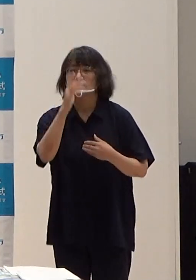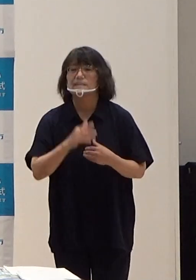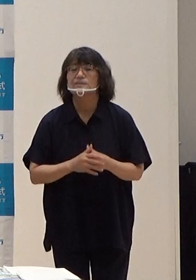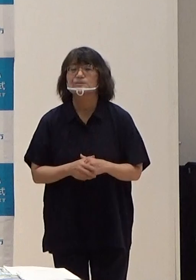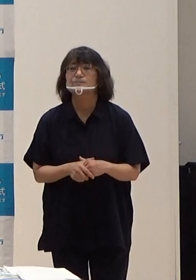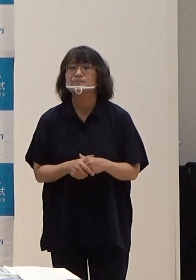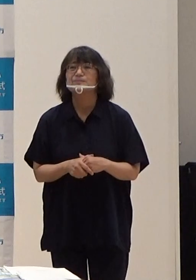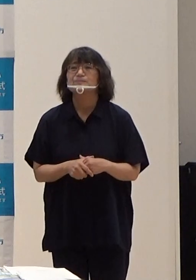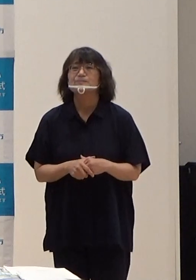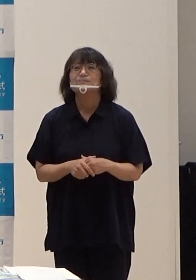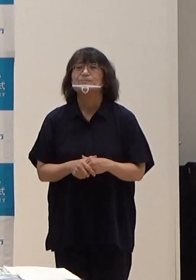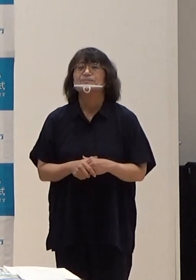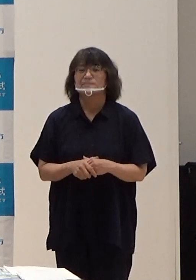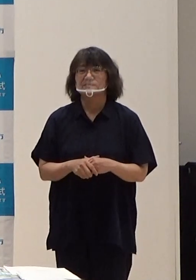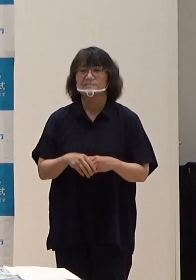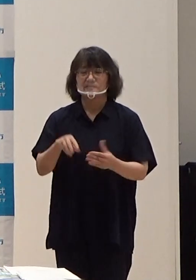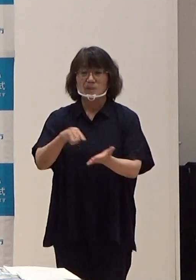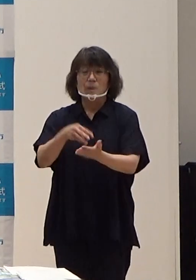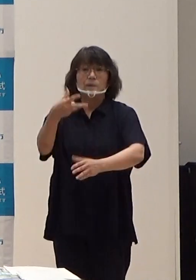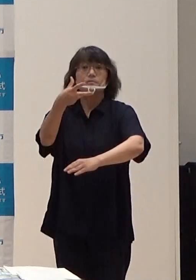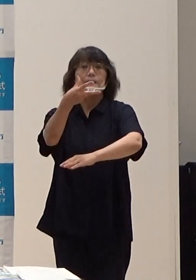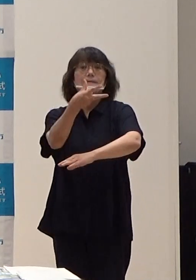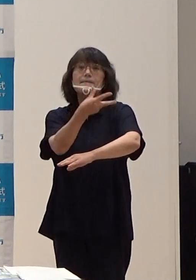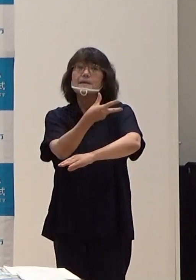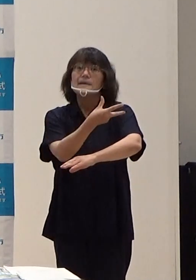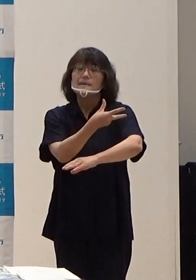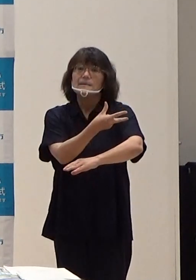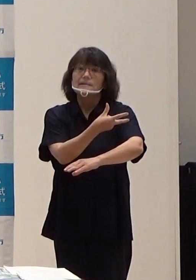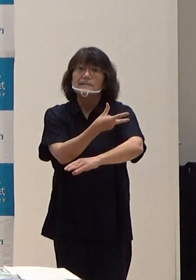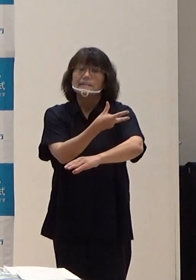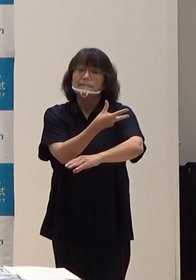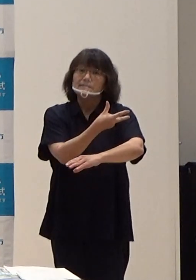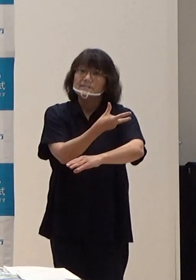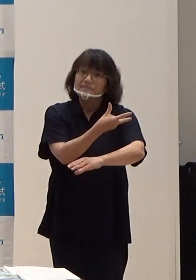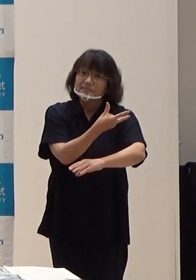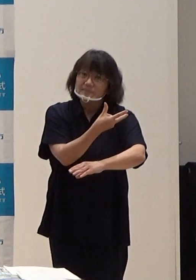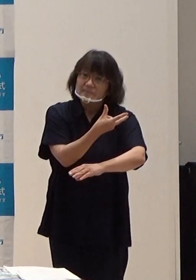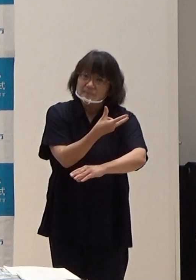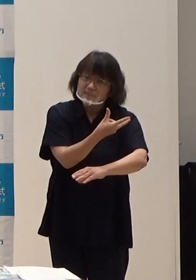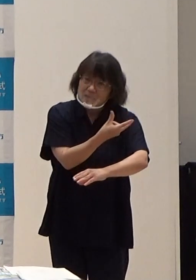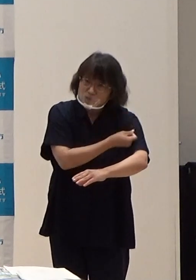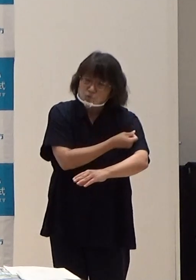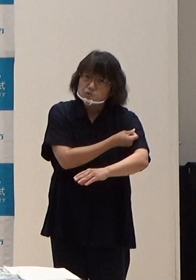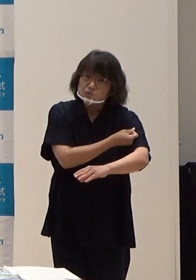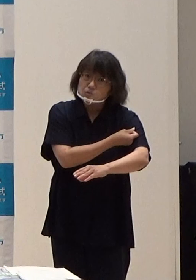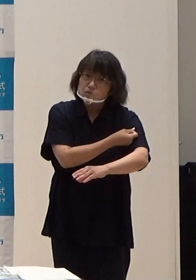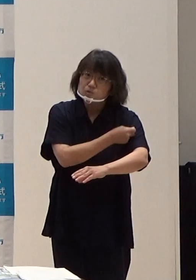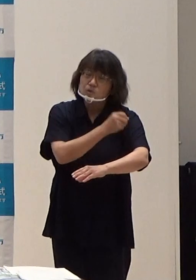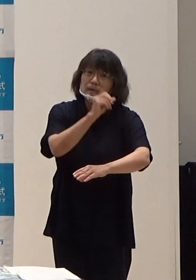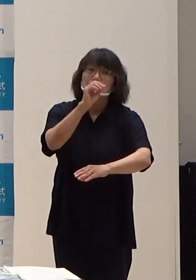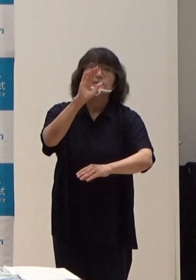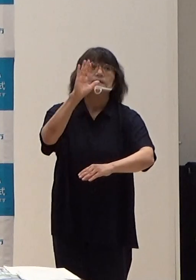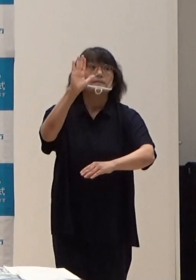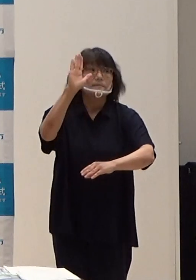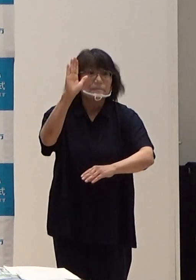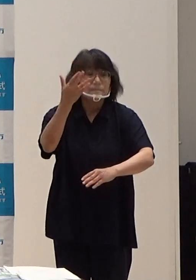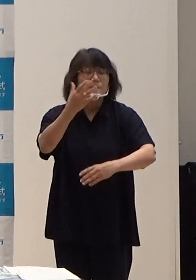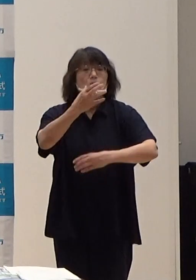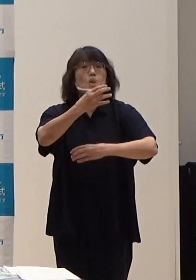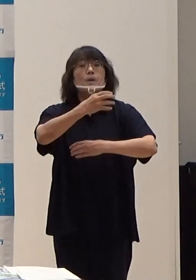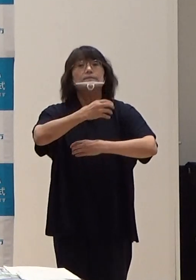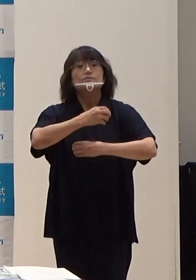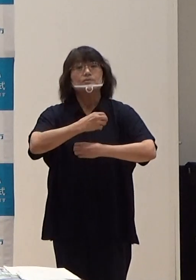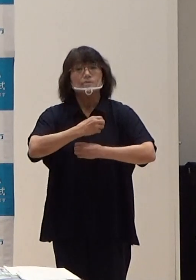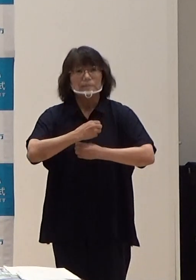から、ワクチン接種しなくていいんじゃなくて、ワクチン接種してもですね、注意深く、も